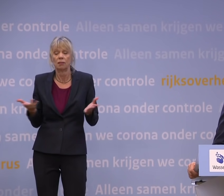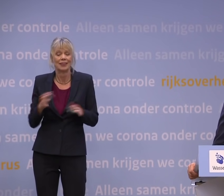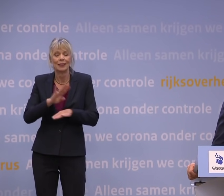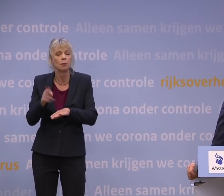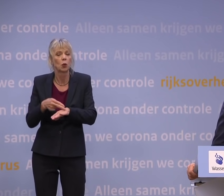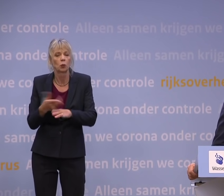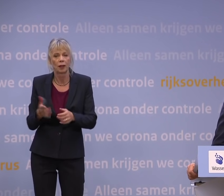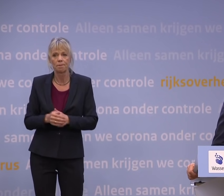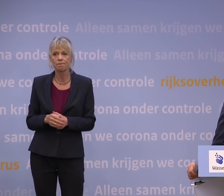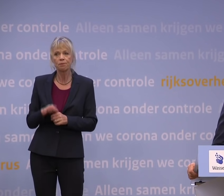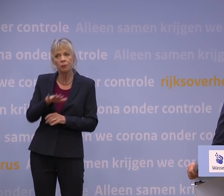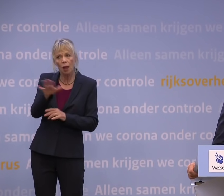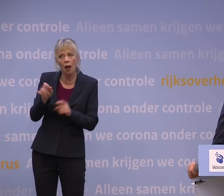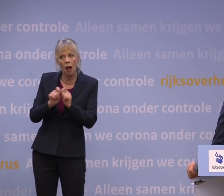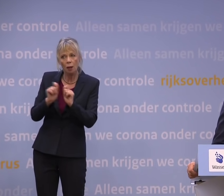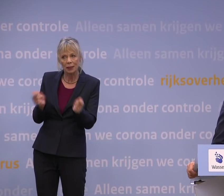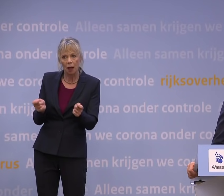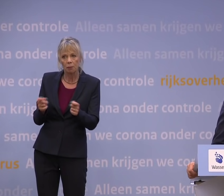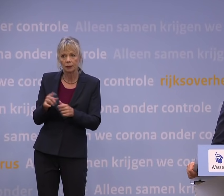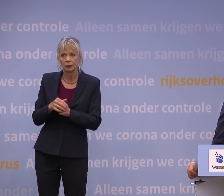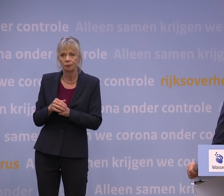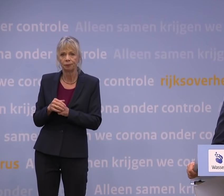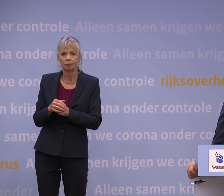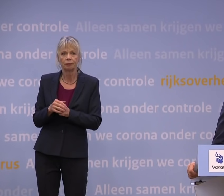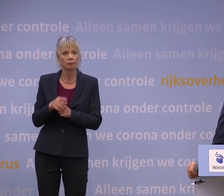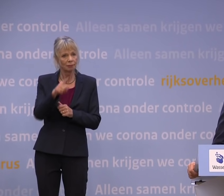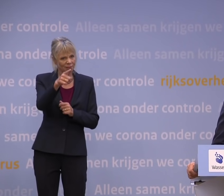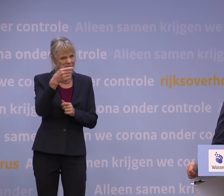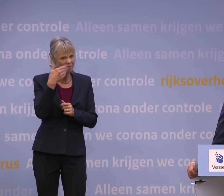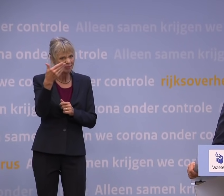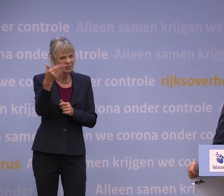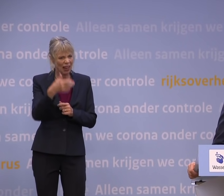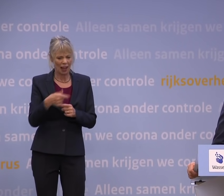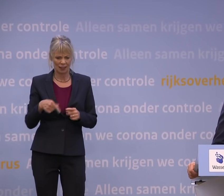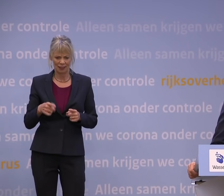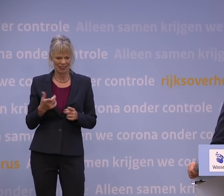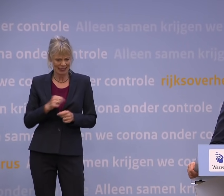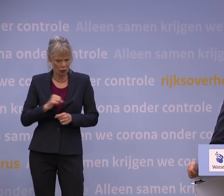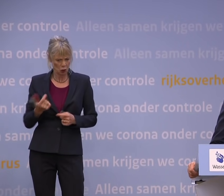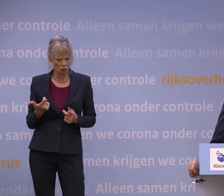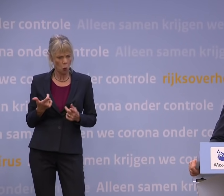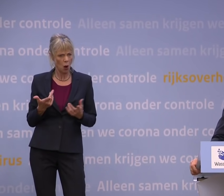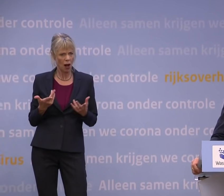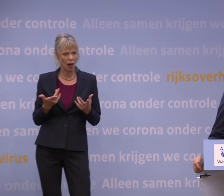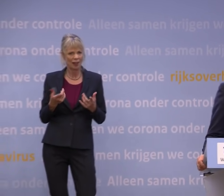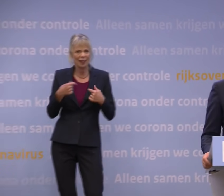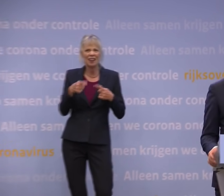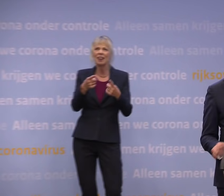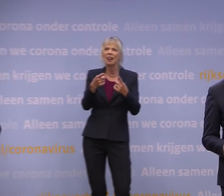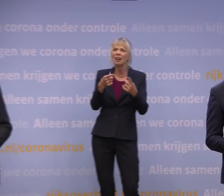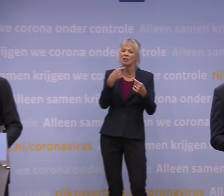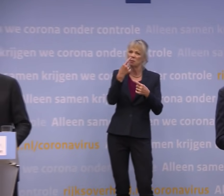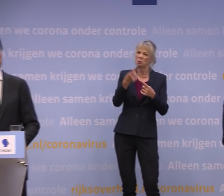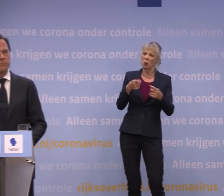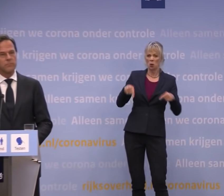Dagblad. Daarna Telegraaf. Ik wil het feestje niet verstoren, maar is het niet een beetje te vroeg om al te versoepelen? Wat zei je? Ik wil het feestje niet verpesten, maar is het